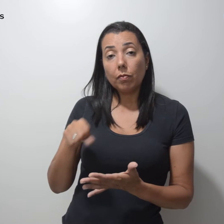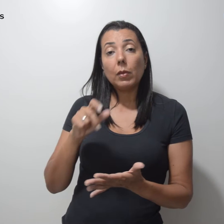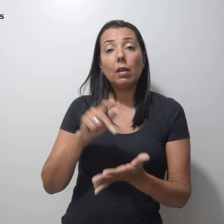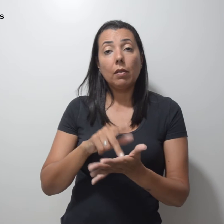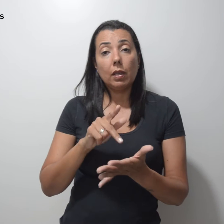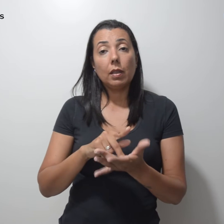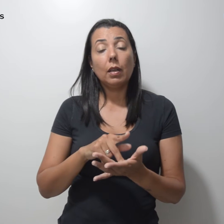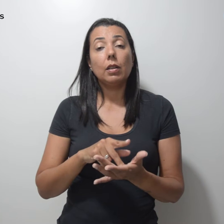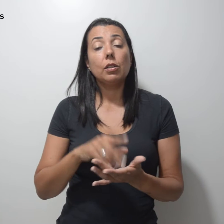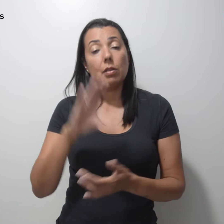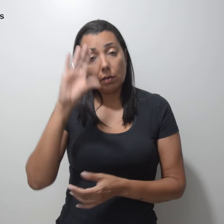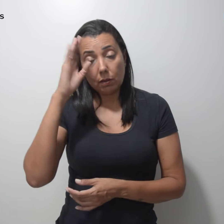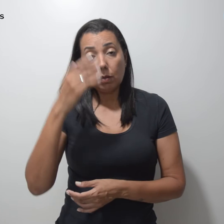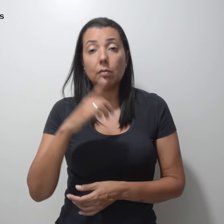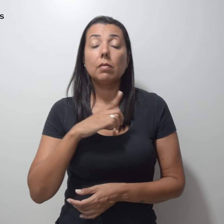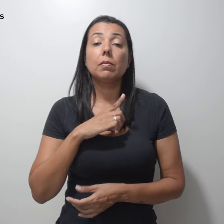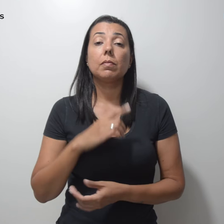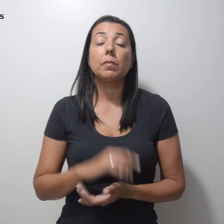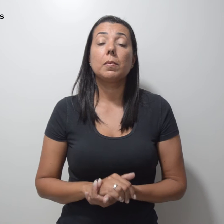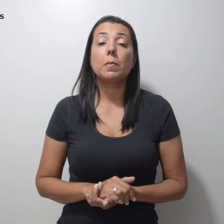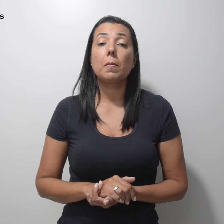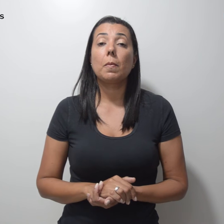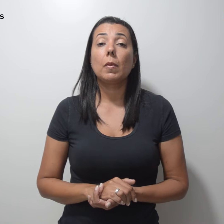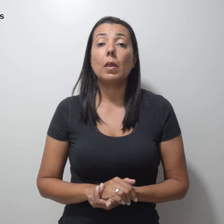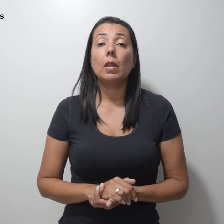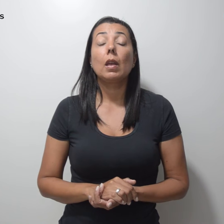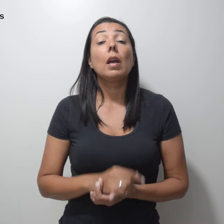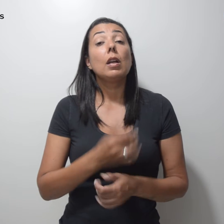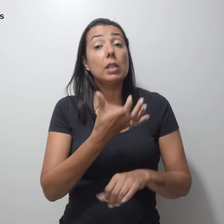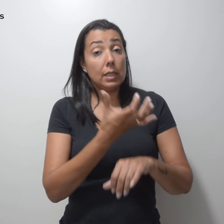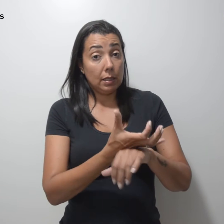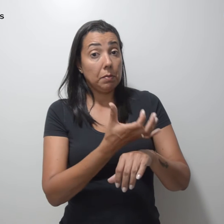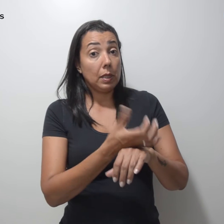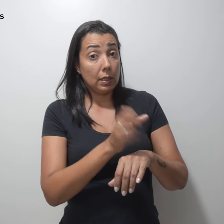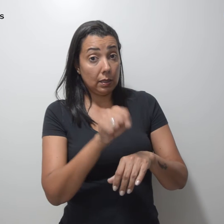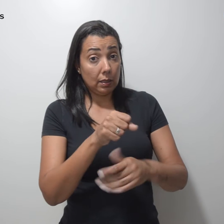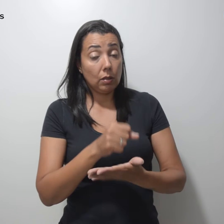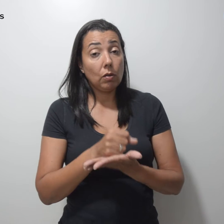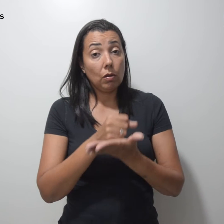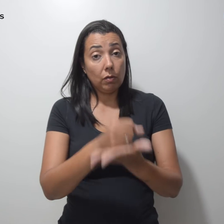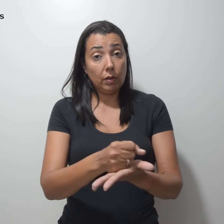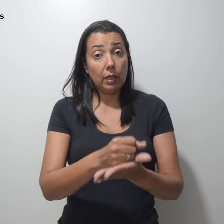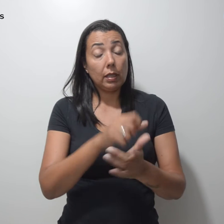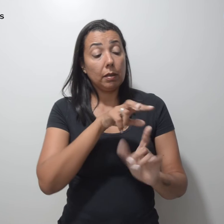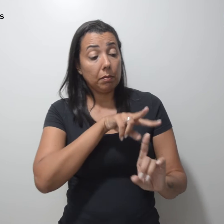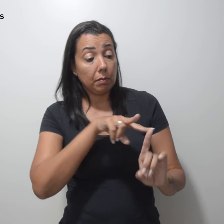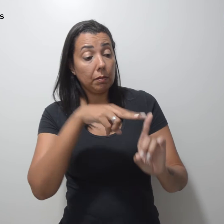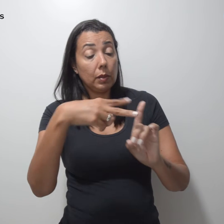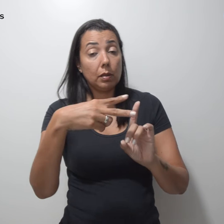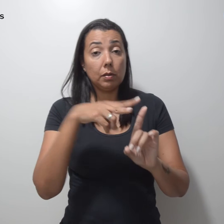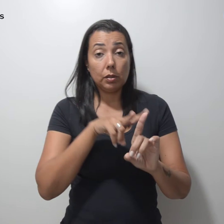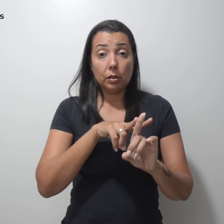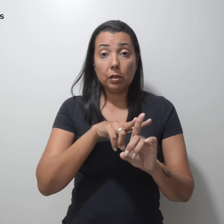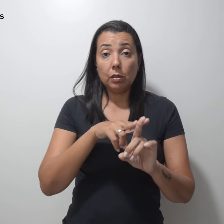seriam decisivos. É uma disciplina ofertada numa perspectiva